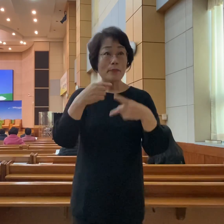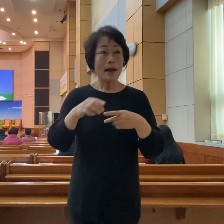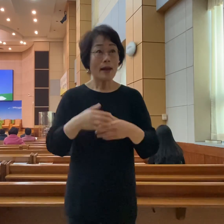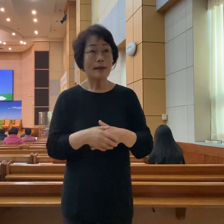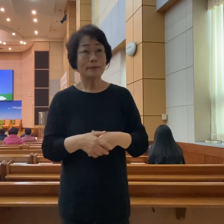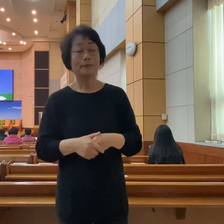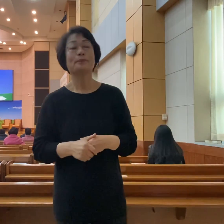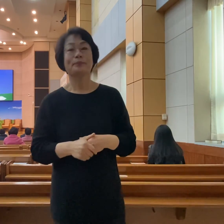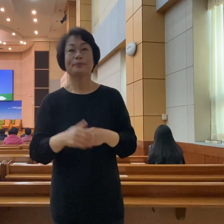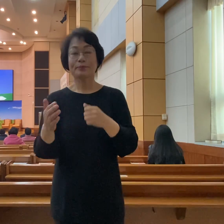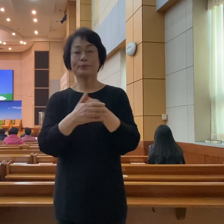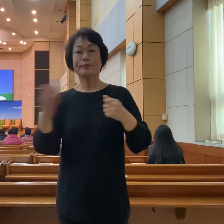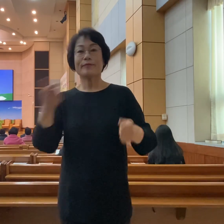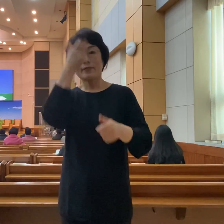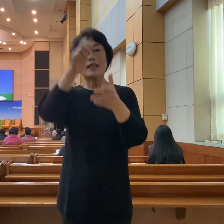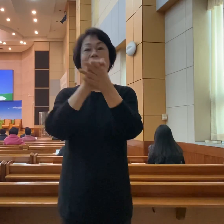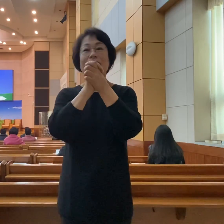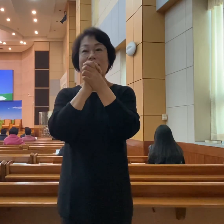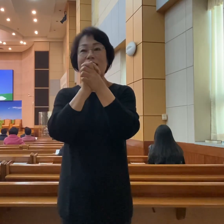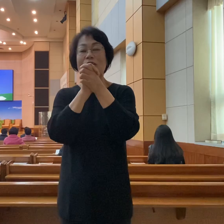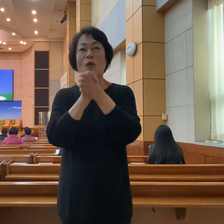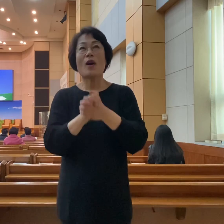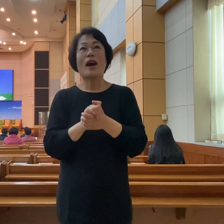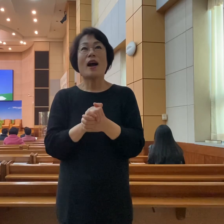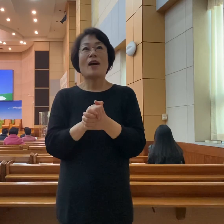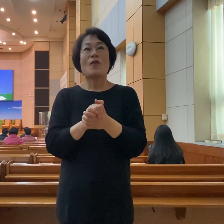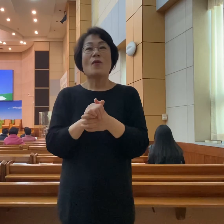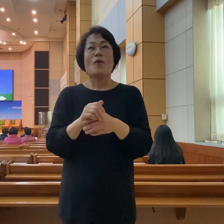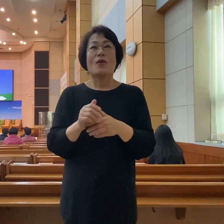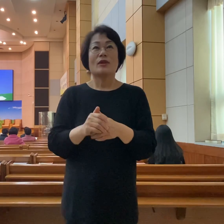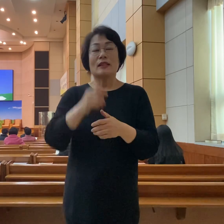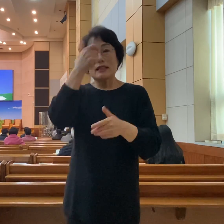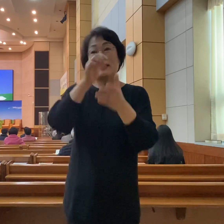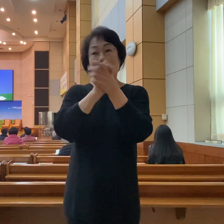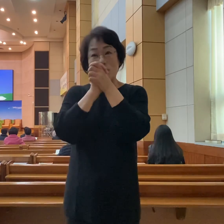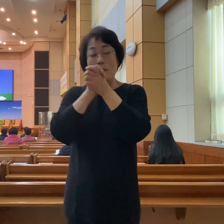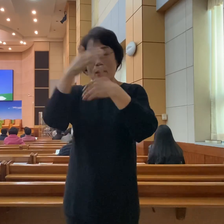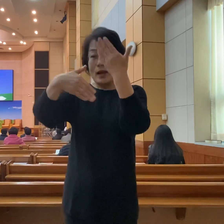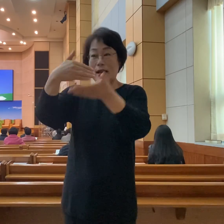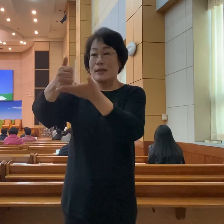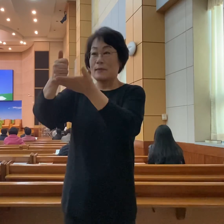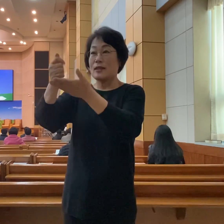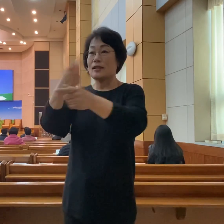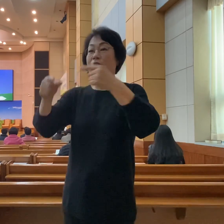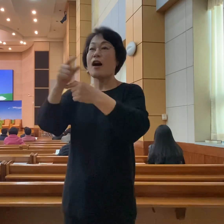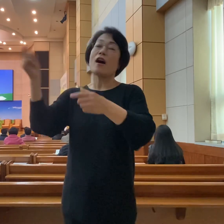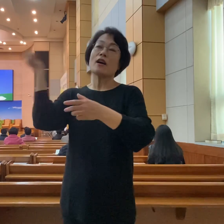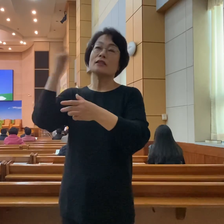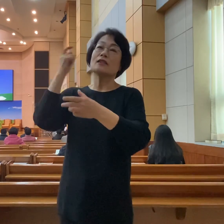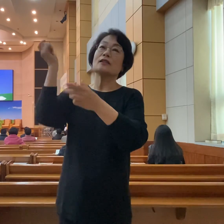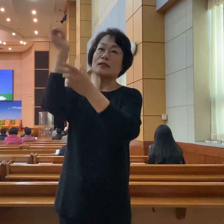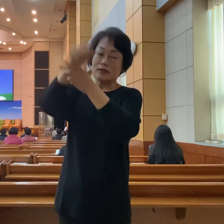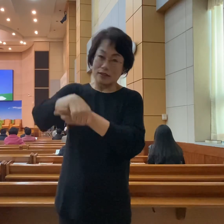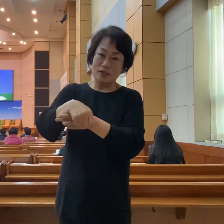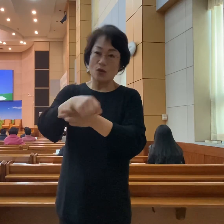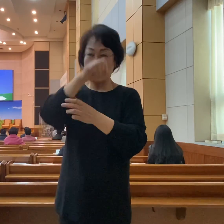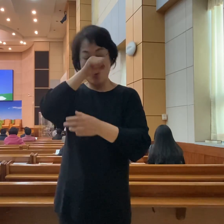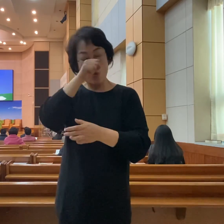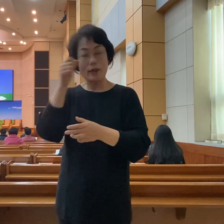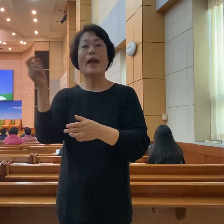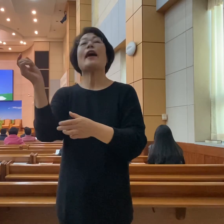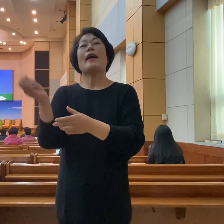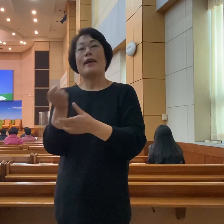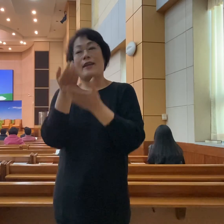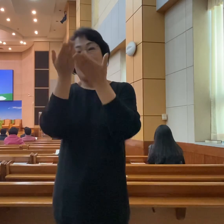그래서 기도하는 것 자체가 특권일 뿐만 아니라 기도하면 우리 하나님이 더 들어주시고 더 좋게